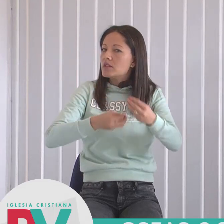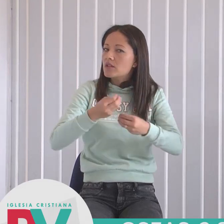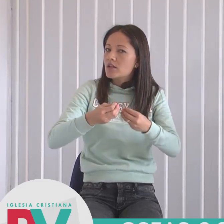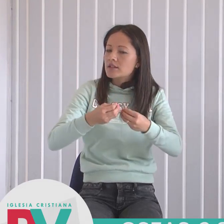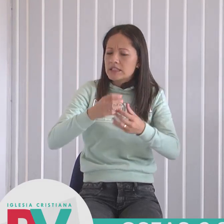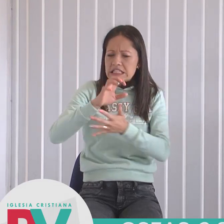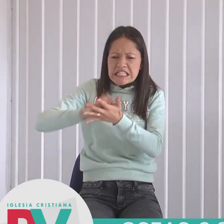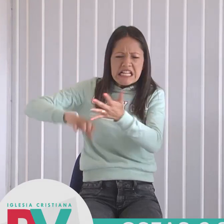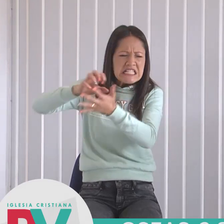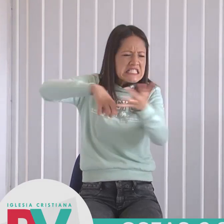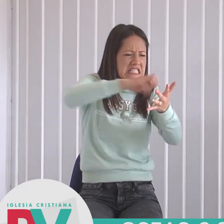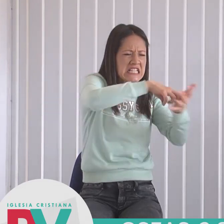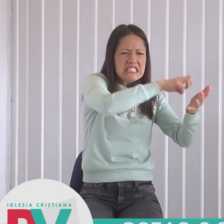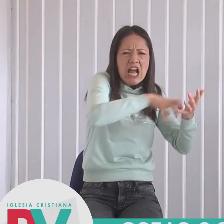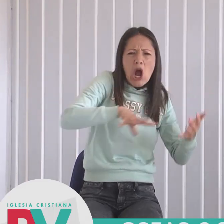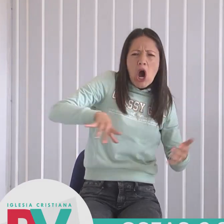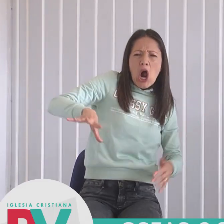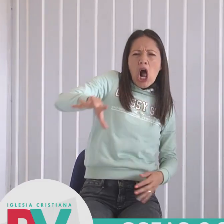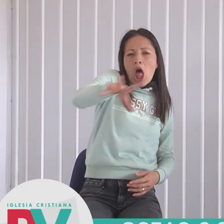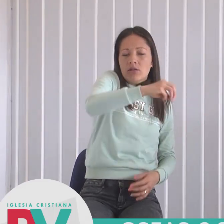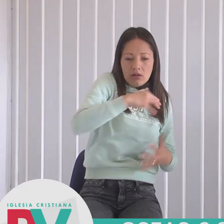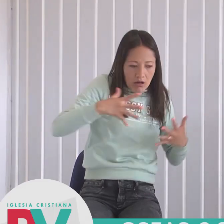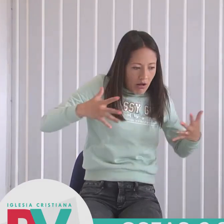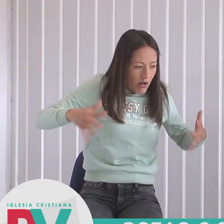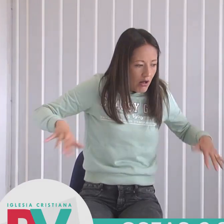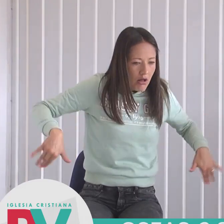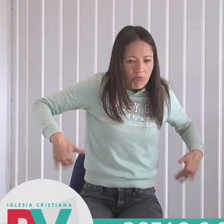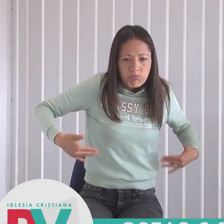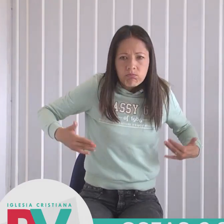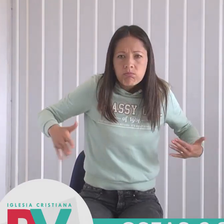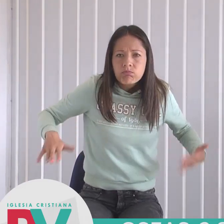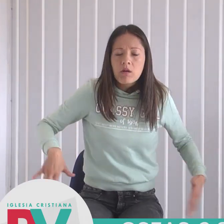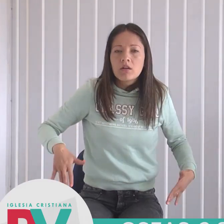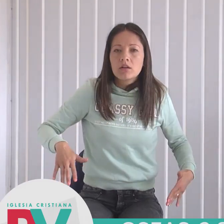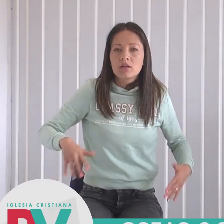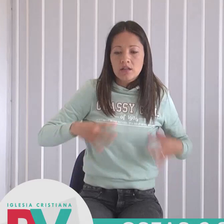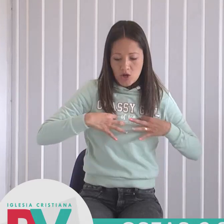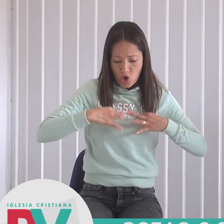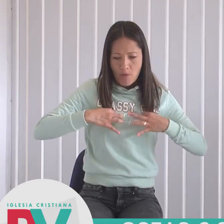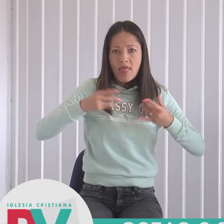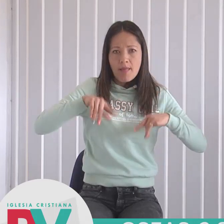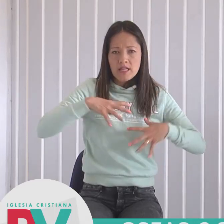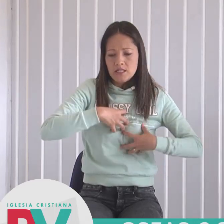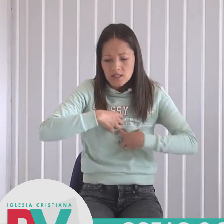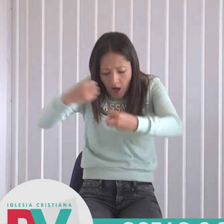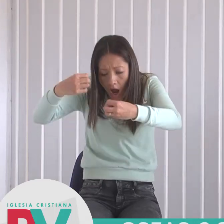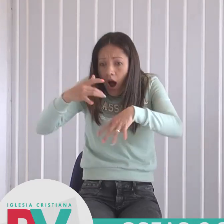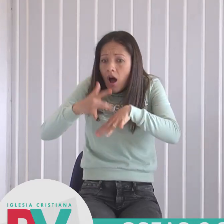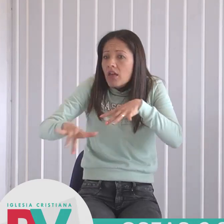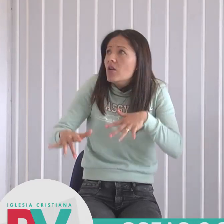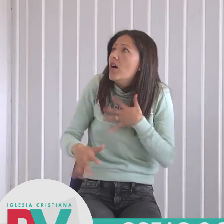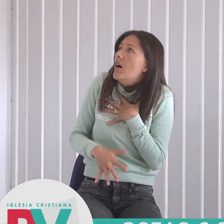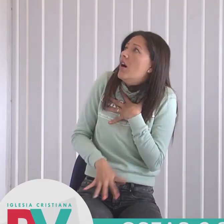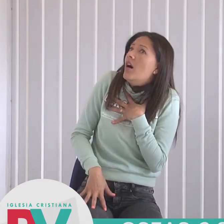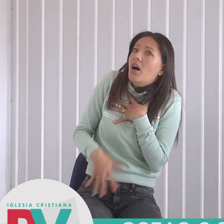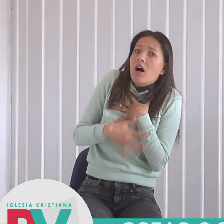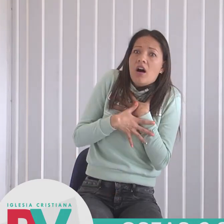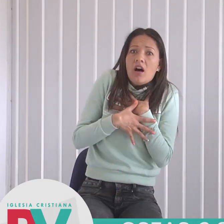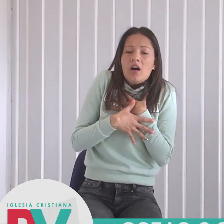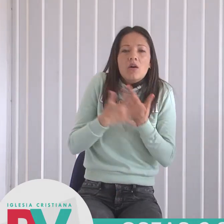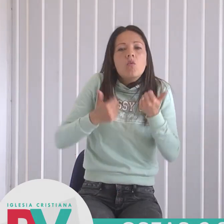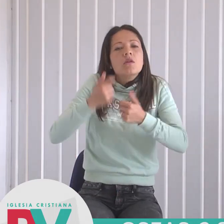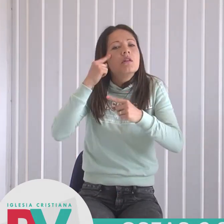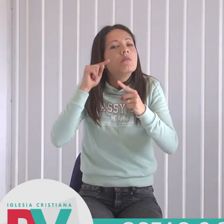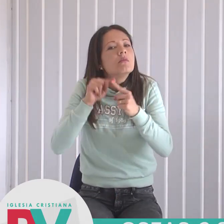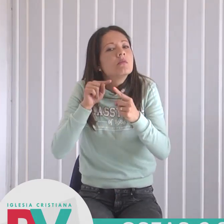Nos quitará toda la provisión, incluso lo que cubría nuestra desnudez. ¿Con qué